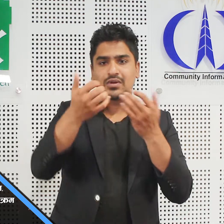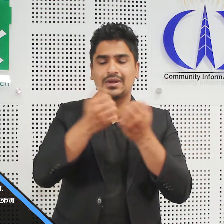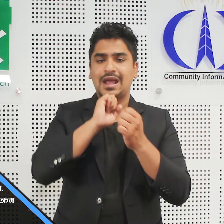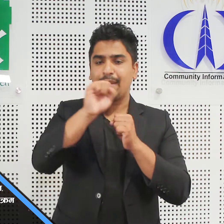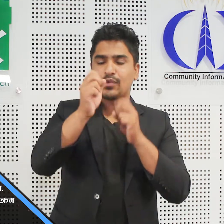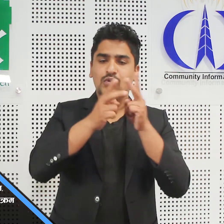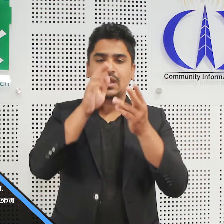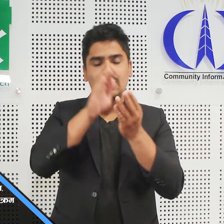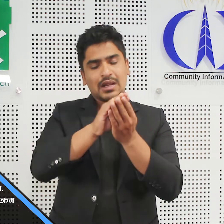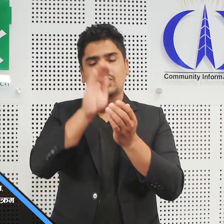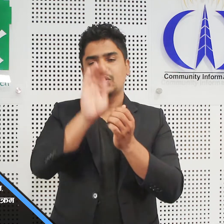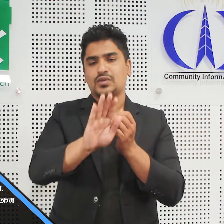टेलिफोन नम्बर